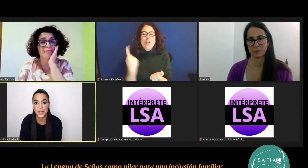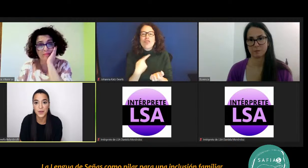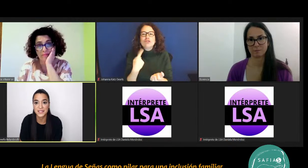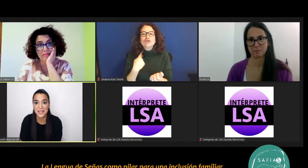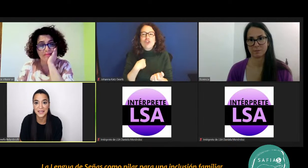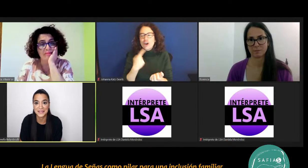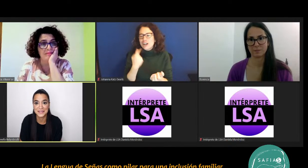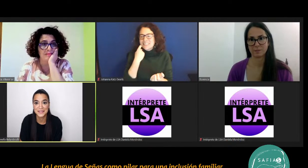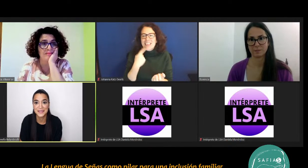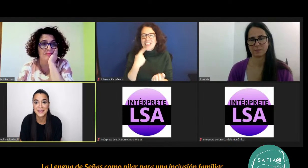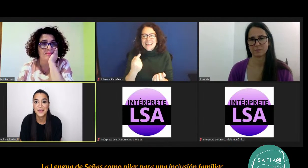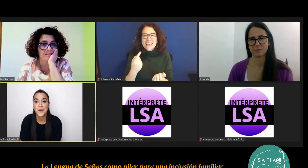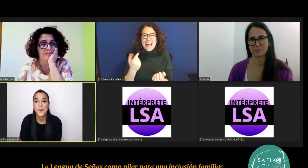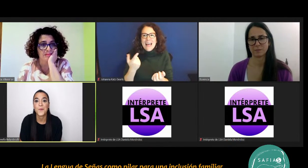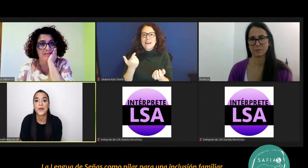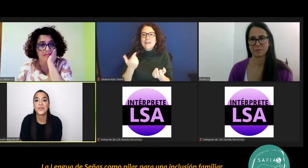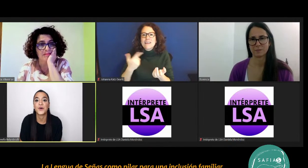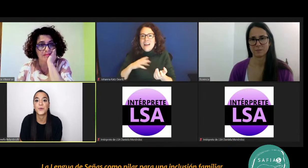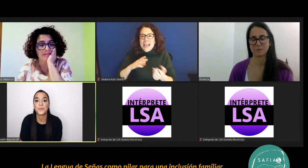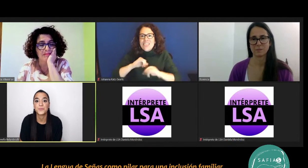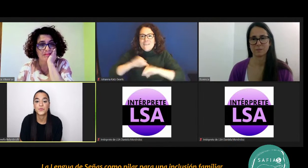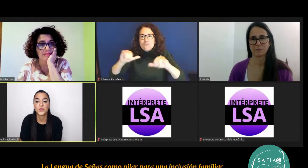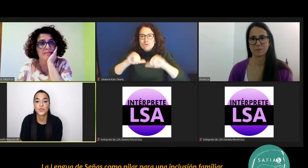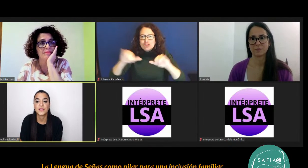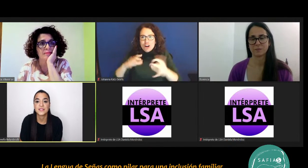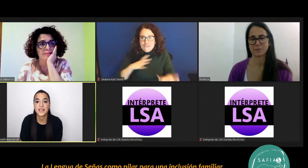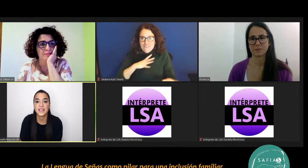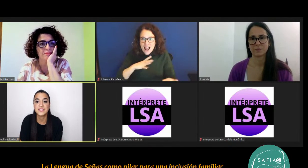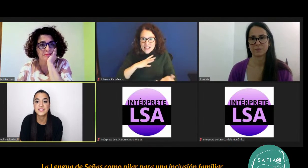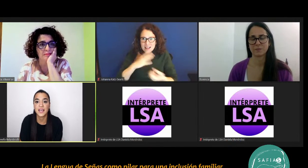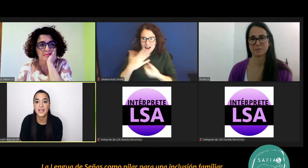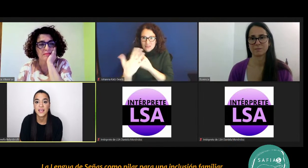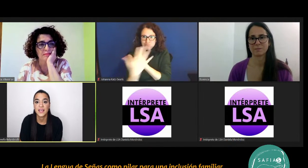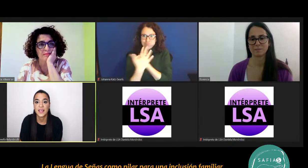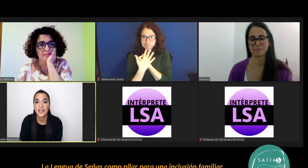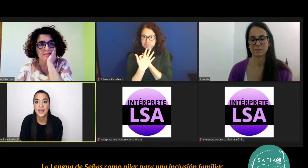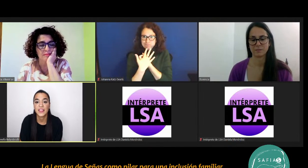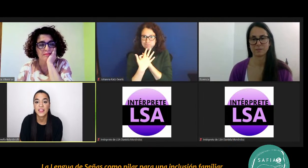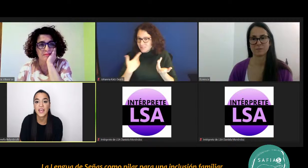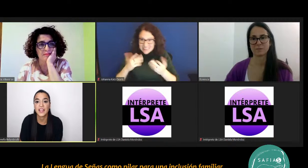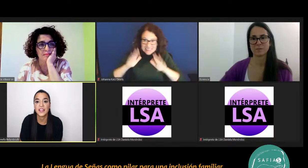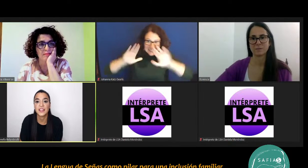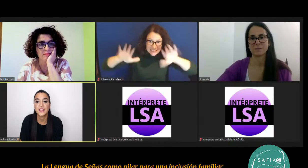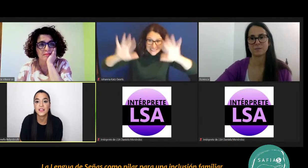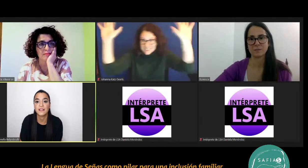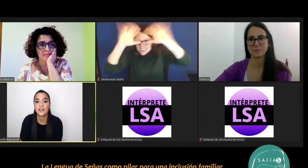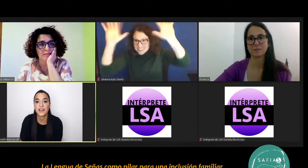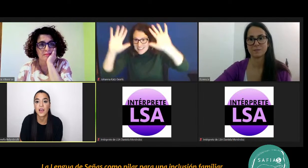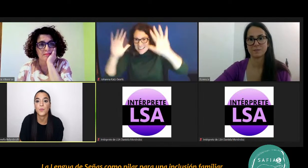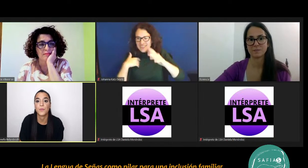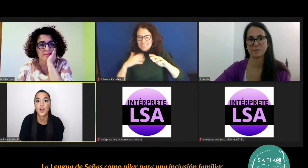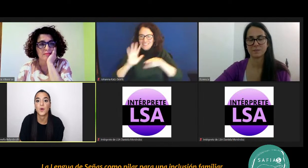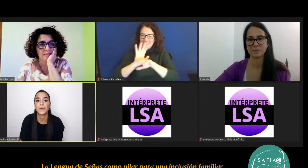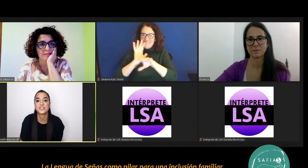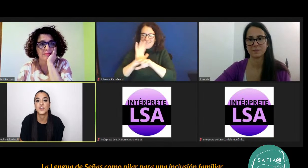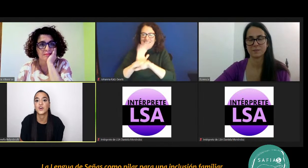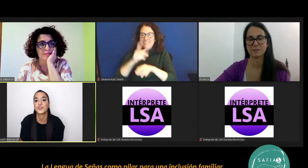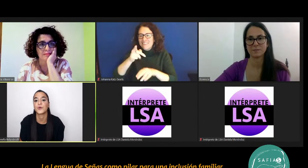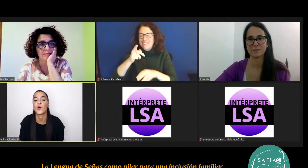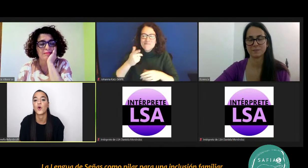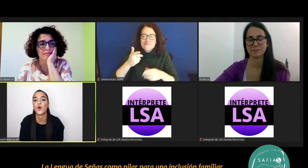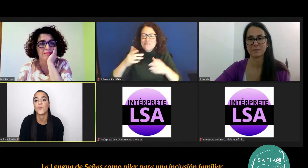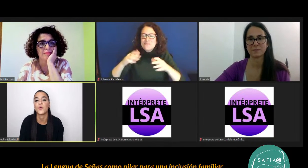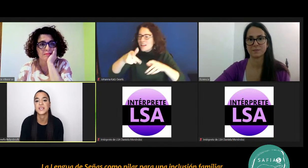sobre lengua de señas. Cuando se dice de la